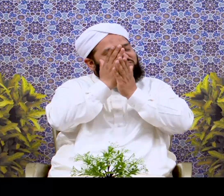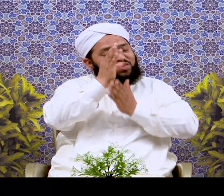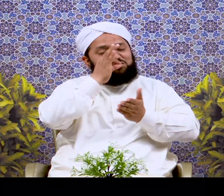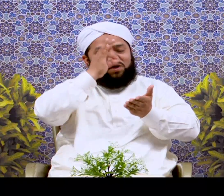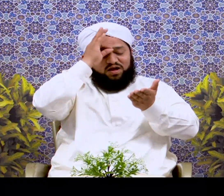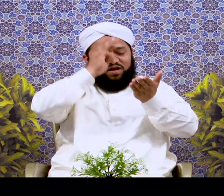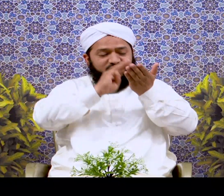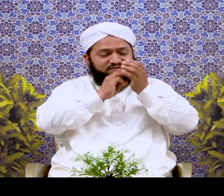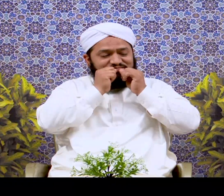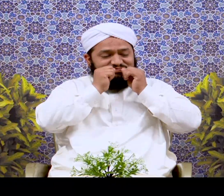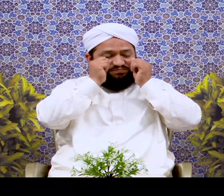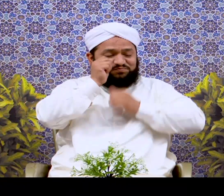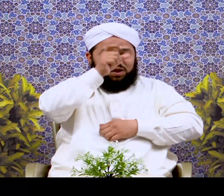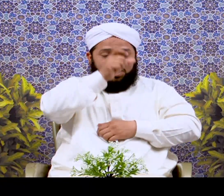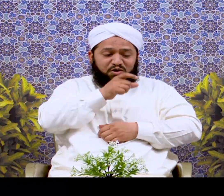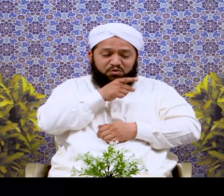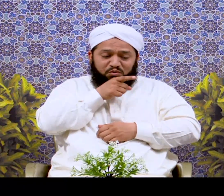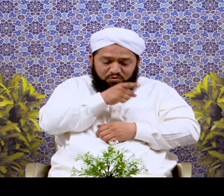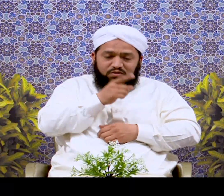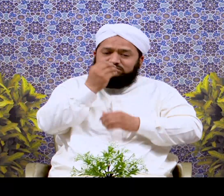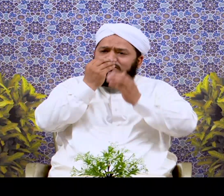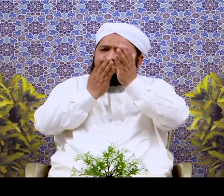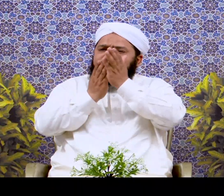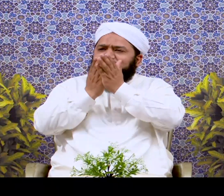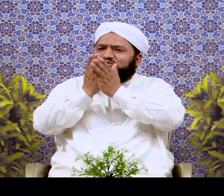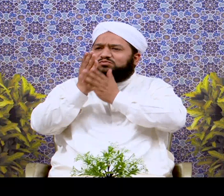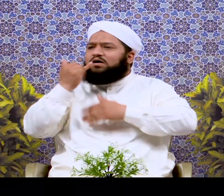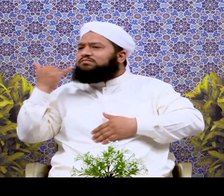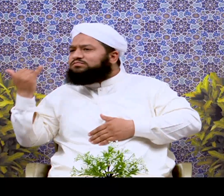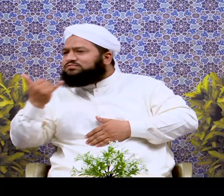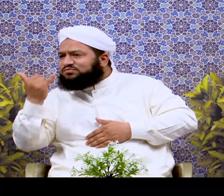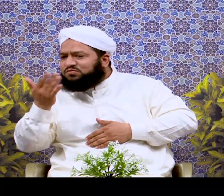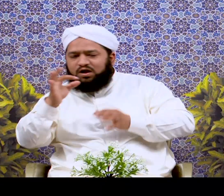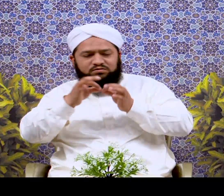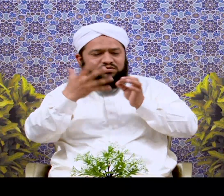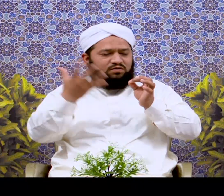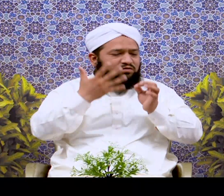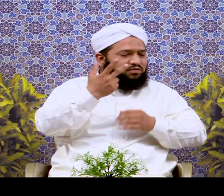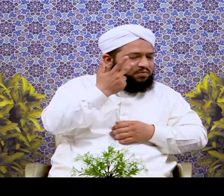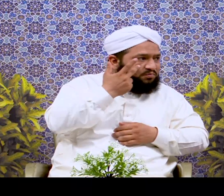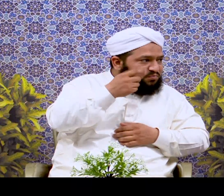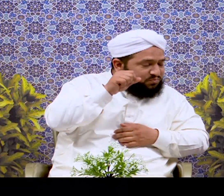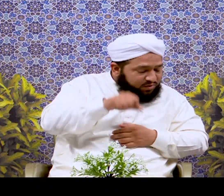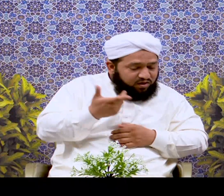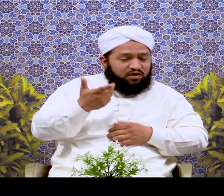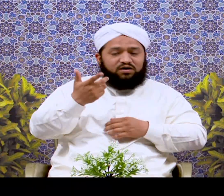وآلہ وصحبہ وسلم نے جنت اور دوزخ کی بھی سیر فرمائی، جنتی محلات و باغات کا مشاہدہ